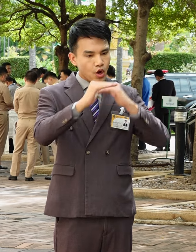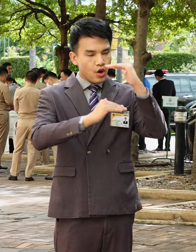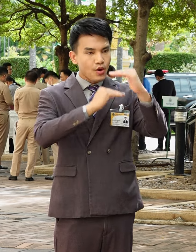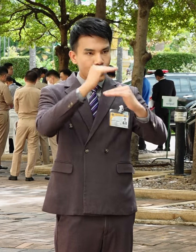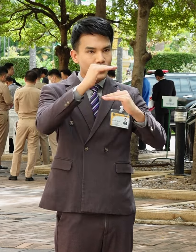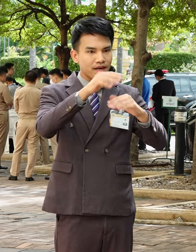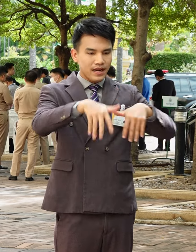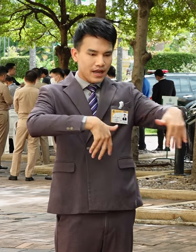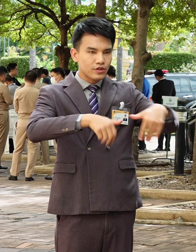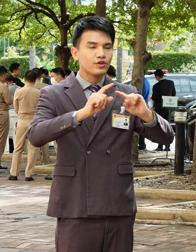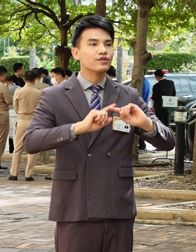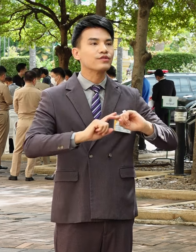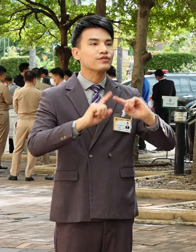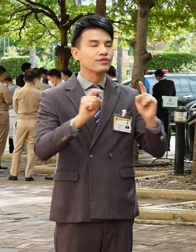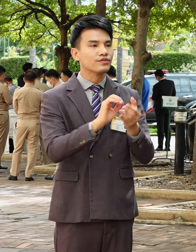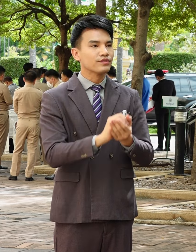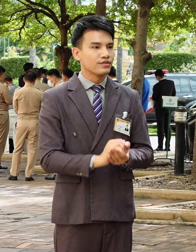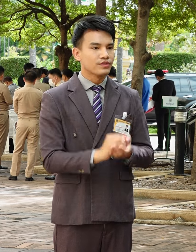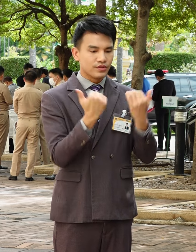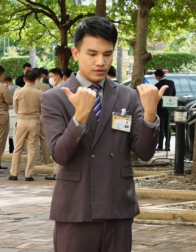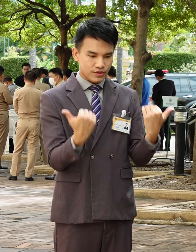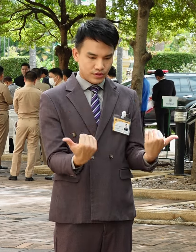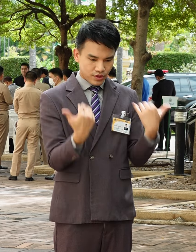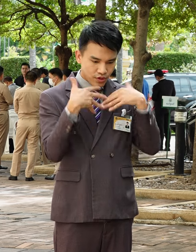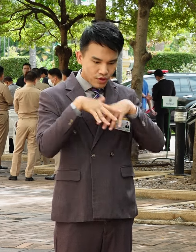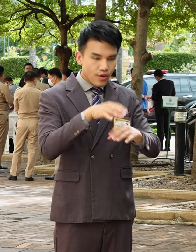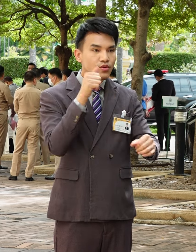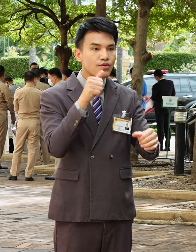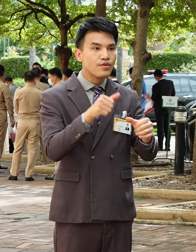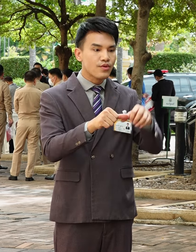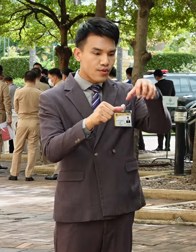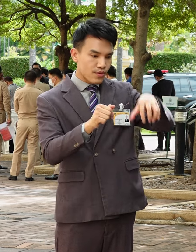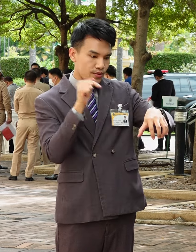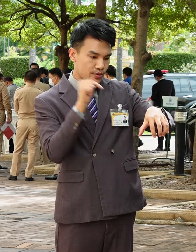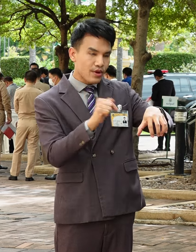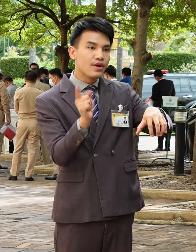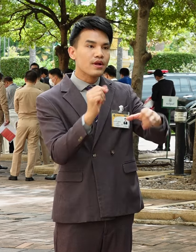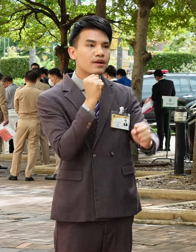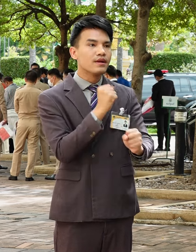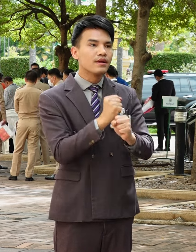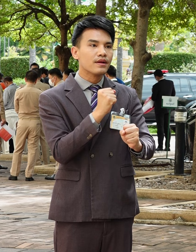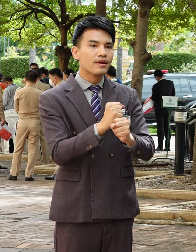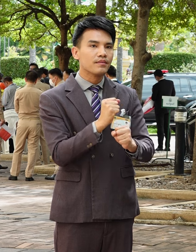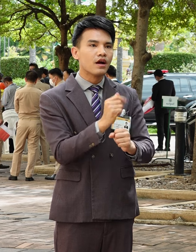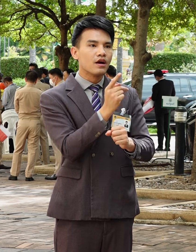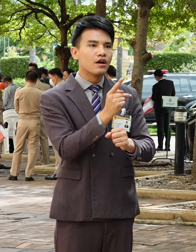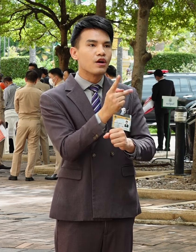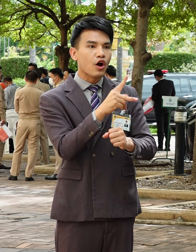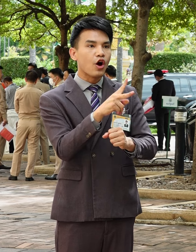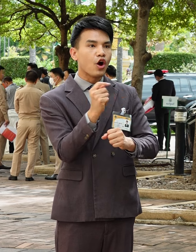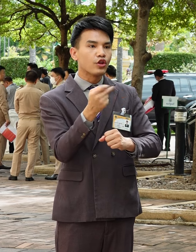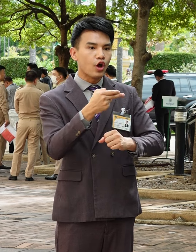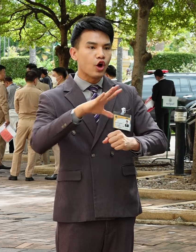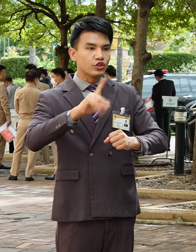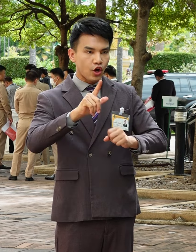รชุมชนแต่นะครับต้องเรียนว่าการเข้าไปอยู่ในพื้นที่ดังกล่าวนั้นจะเป็นการทำงานภายใต้คทช.หรือ